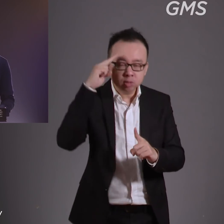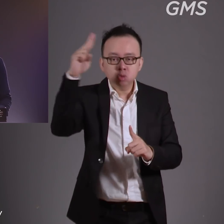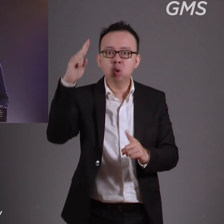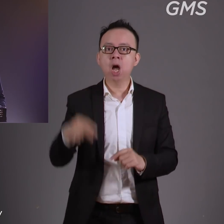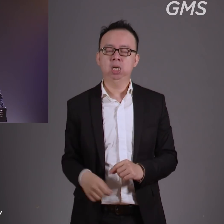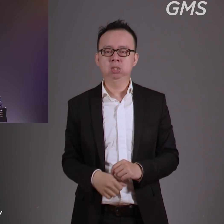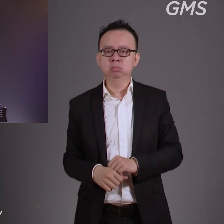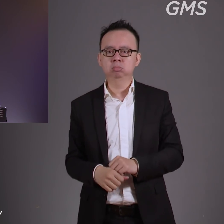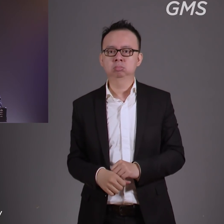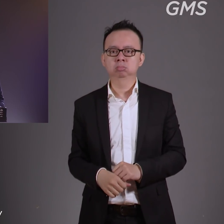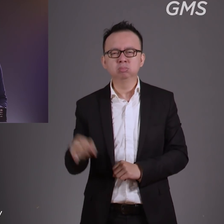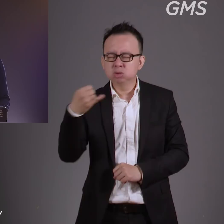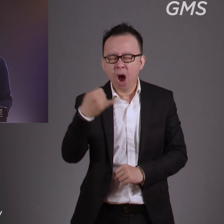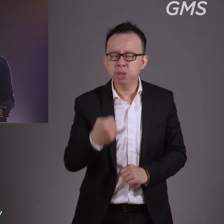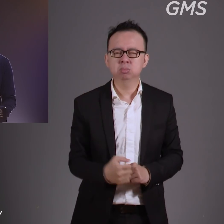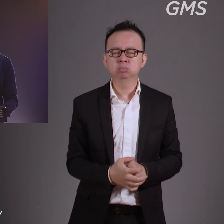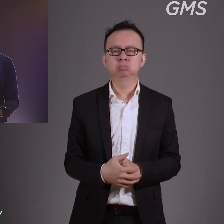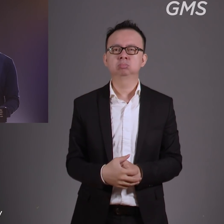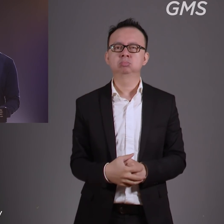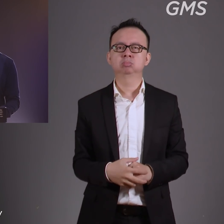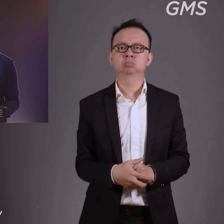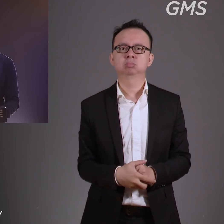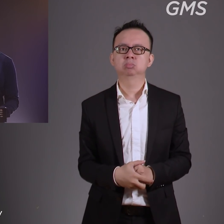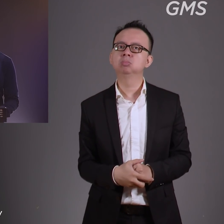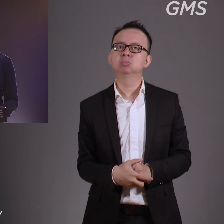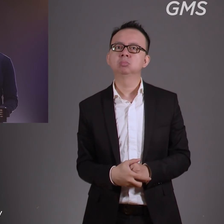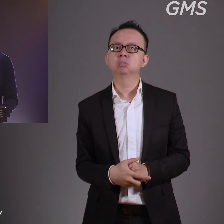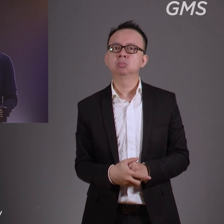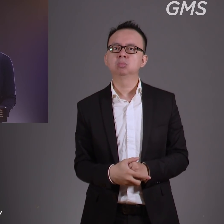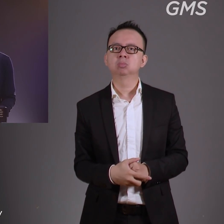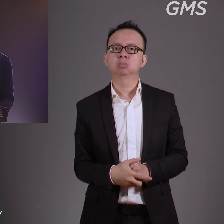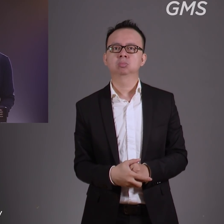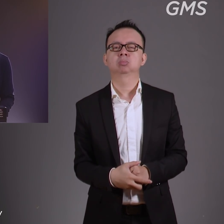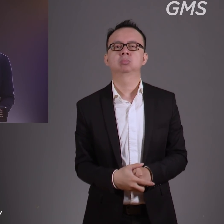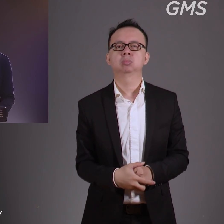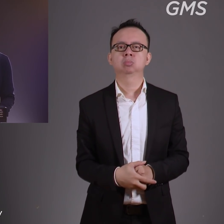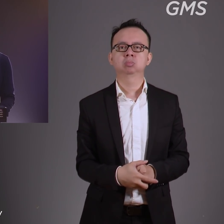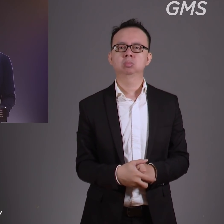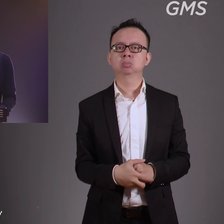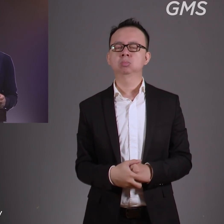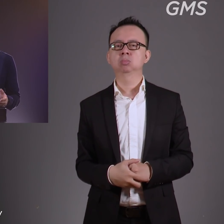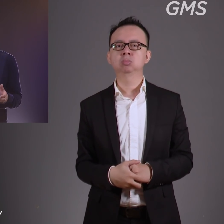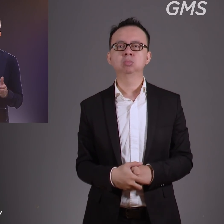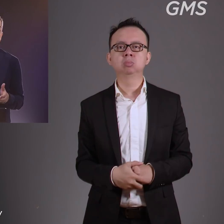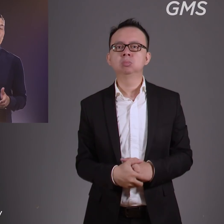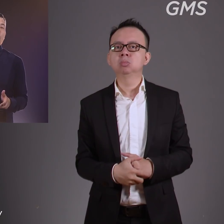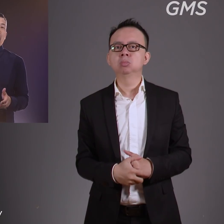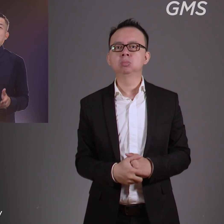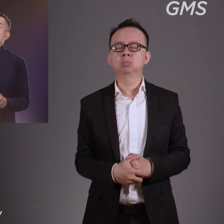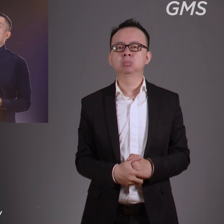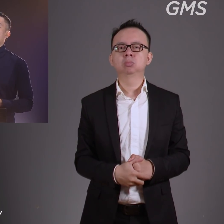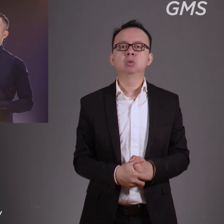yang namanya ateisme. Muncul yang namanya sekularisme. Sebenarnya itu adalah